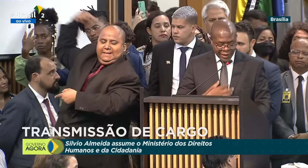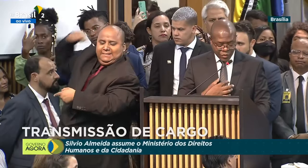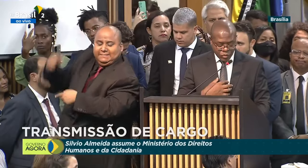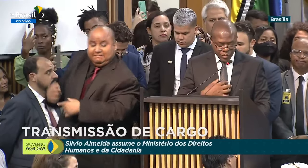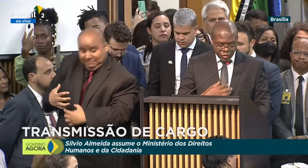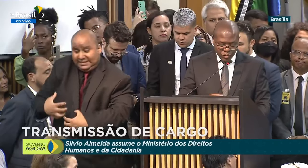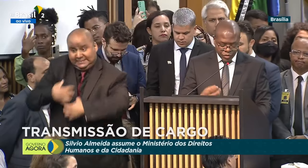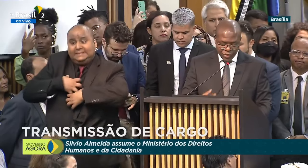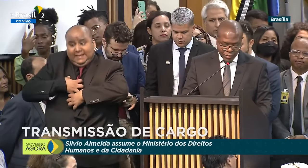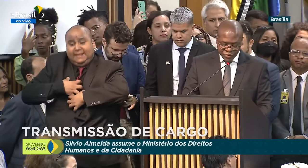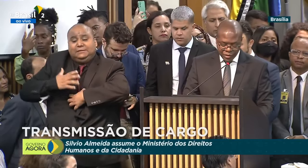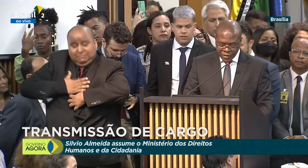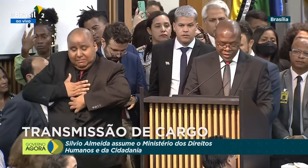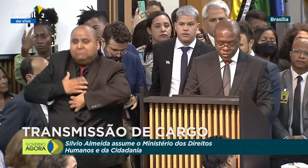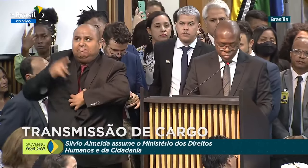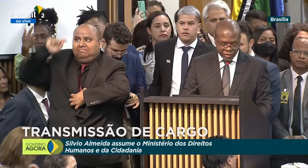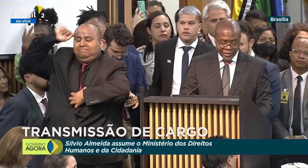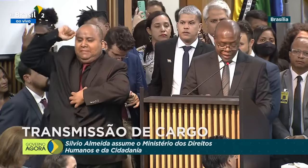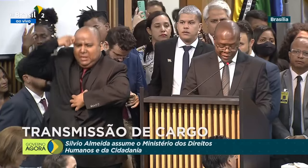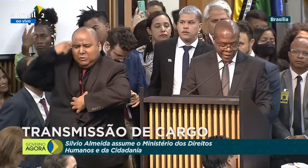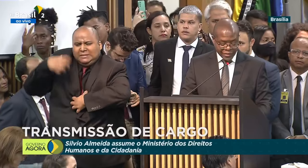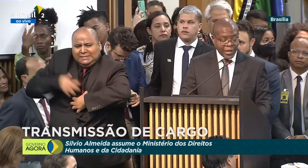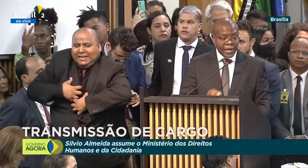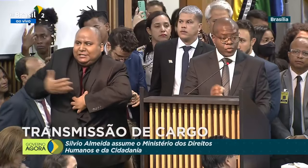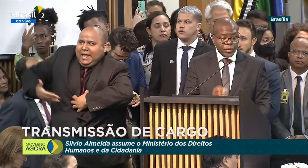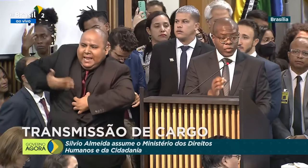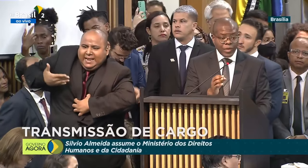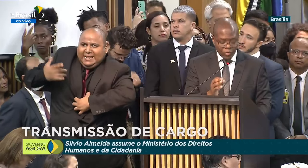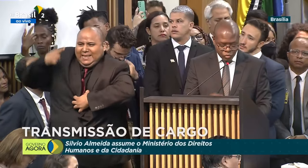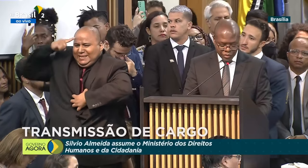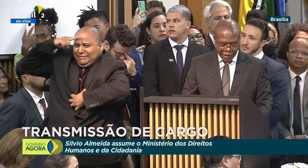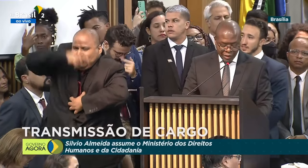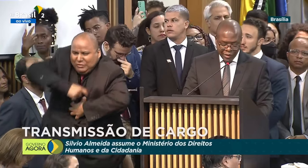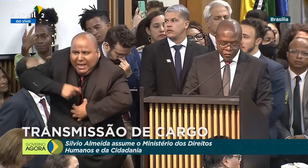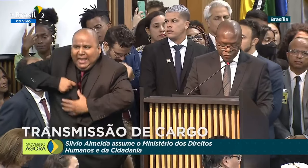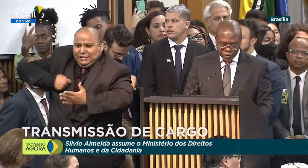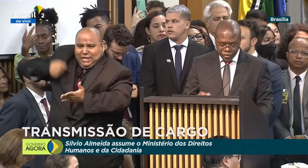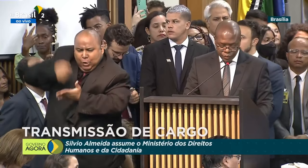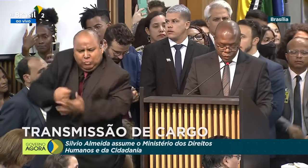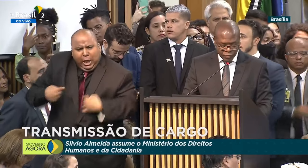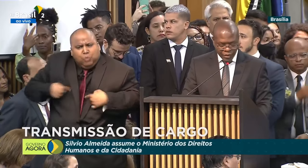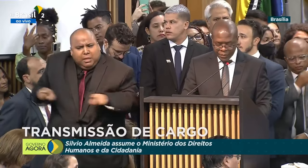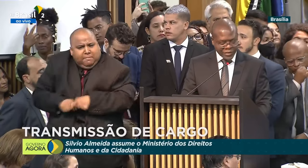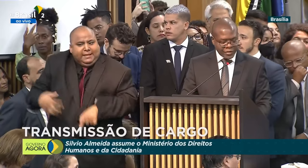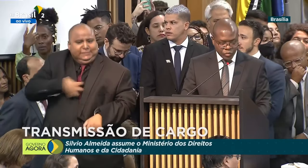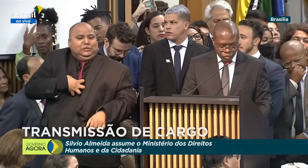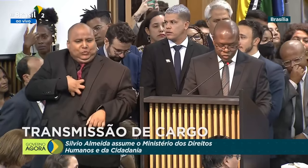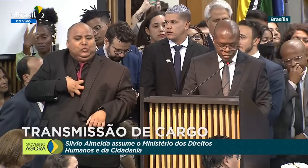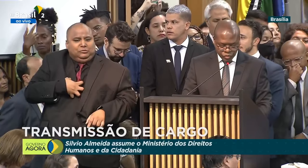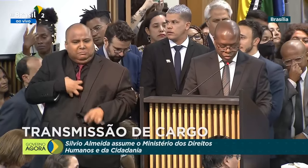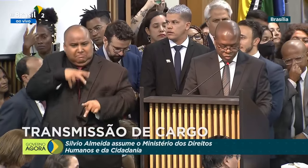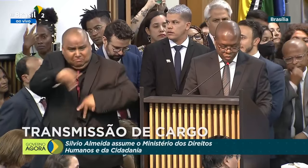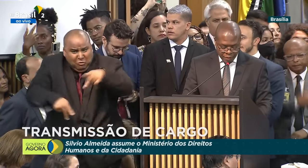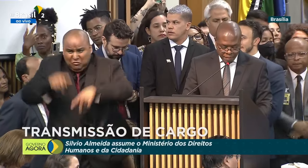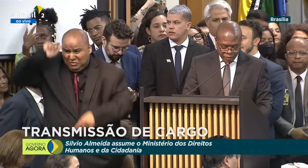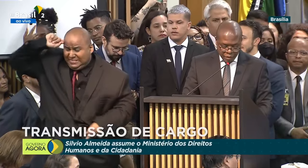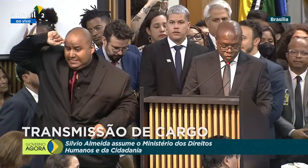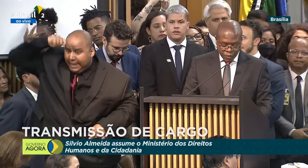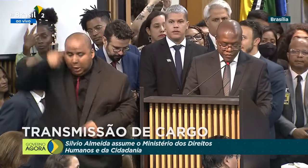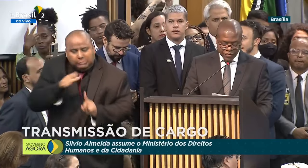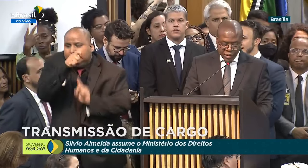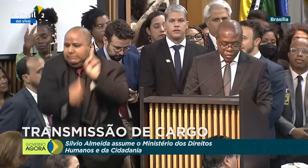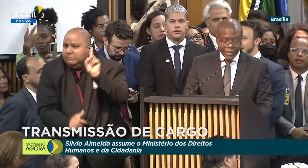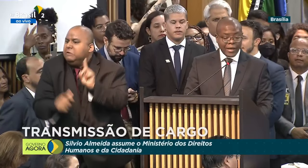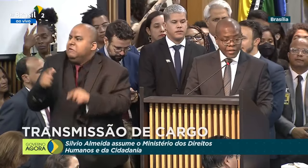me habita carrega comigo com meus irmãos irmãos as dores as alegrias e sobretudo a luta e a força de um povo que apesar de tudo e de todos